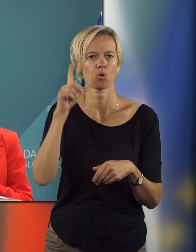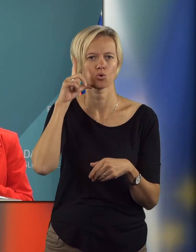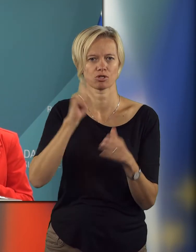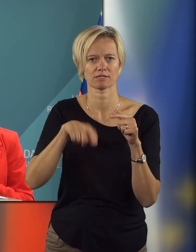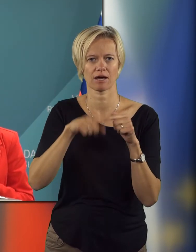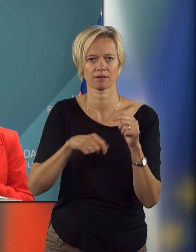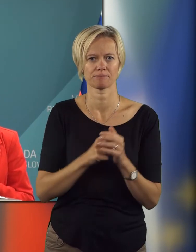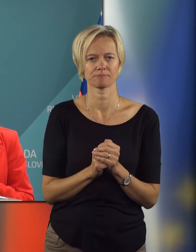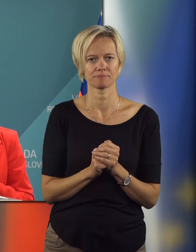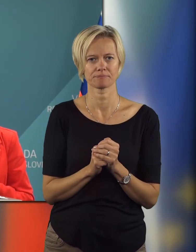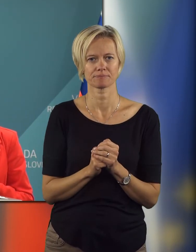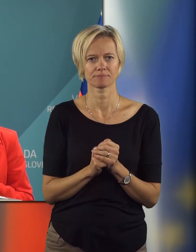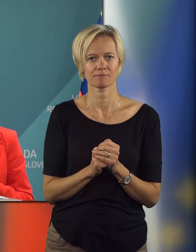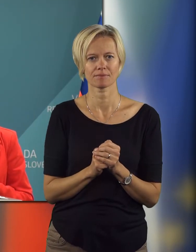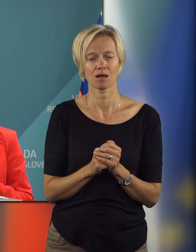zadev.